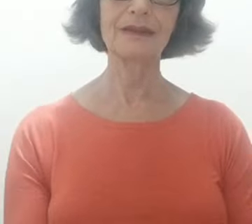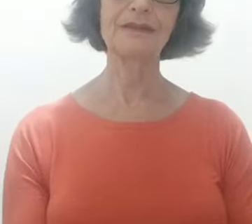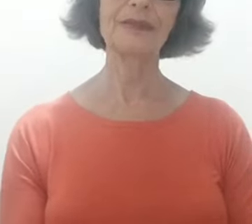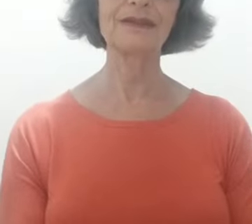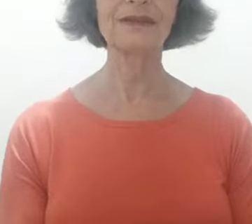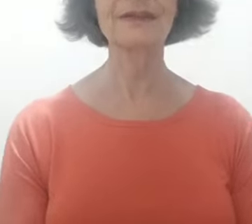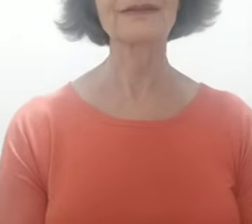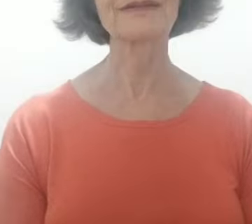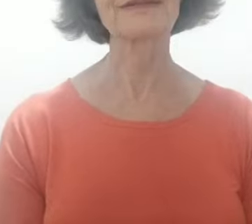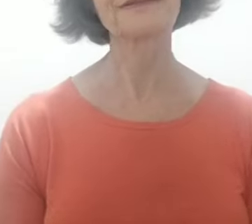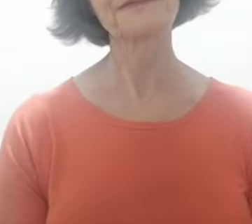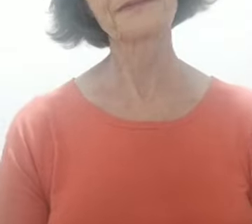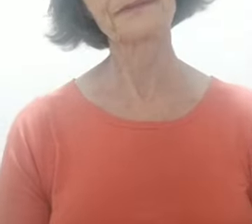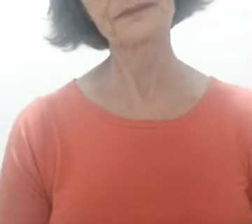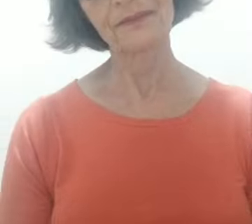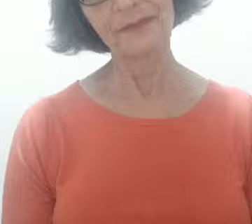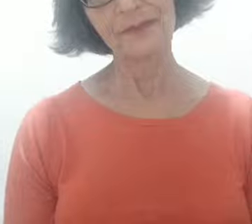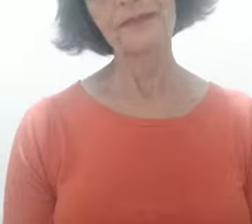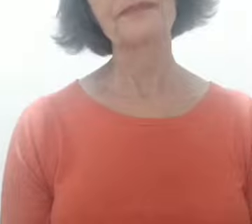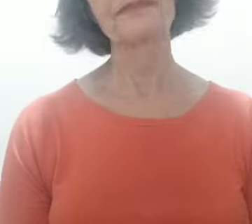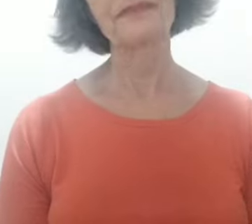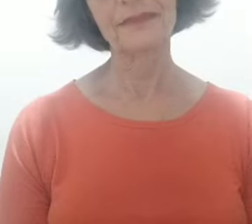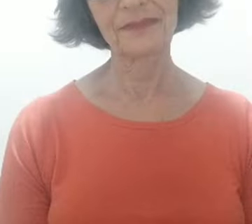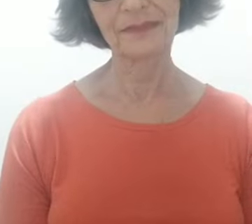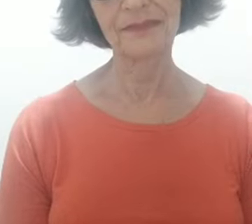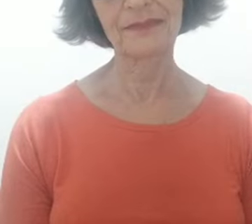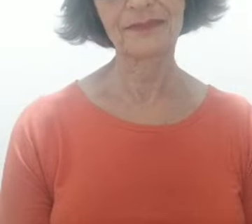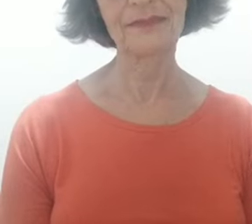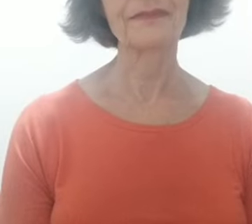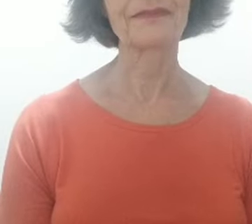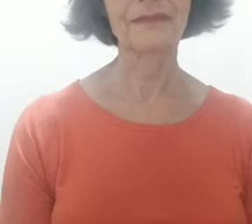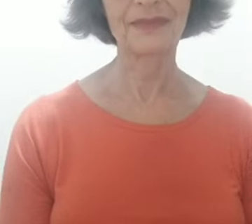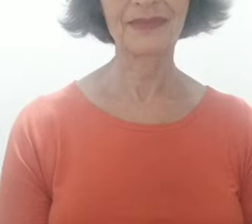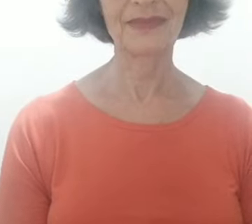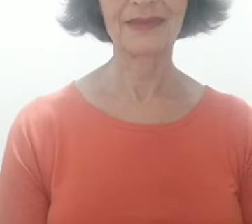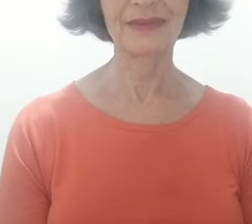Não tem pedido? Ainda não, é que a Dinalva vai entrar aqui.